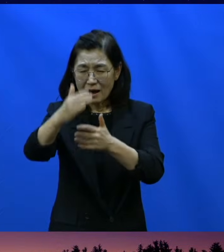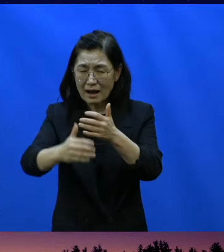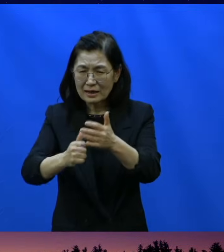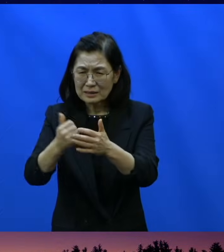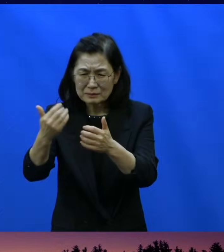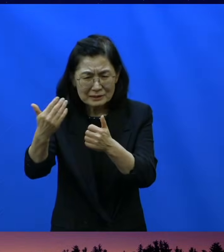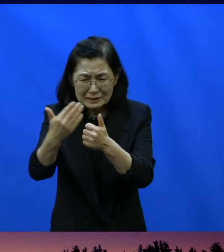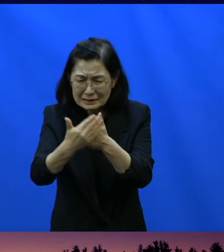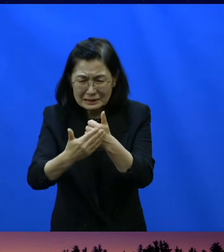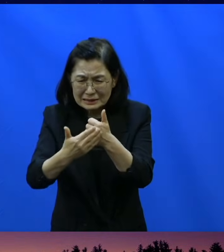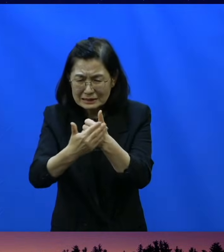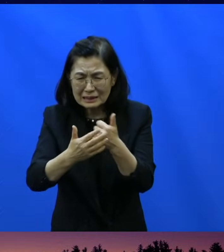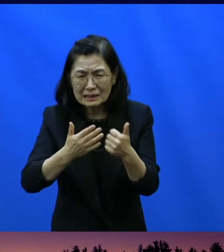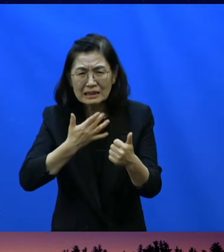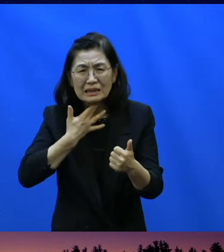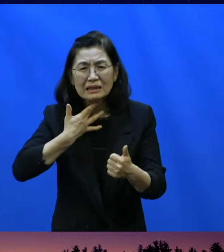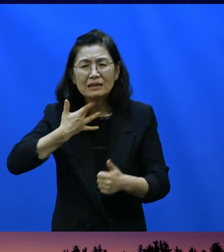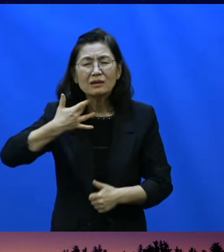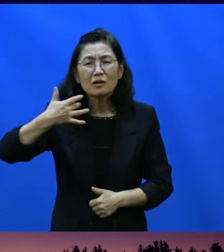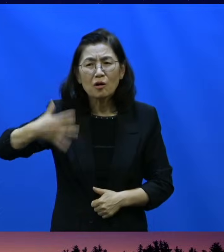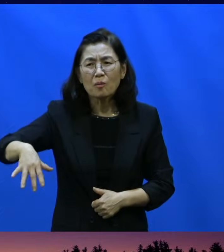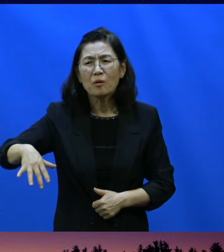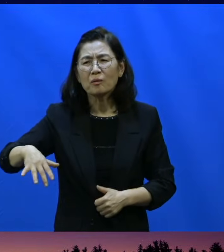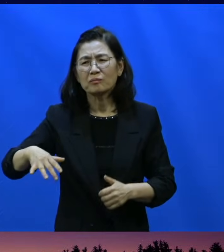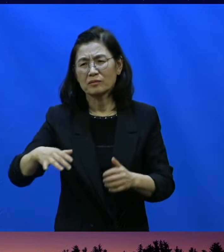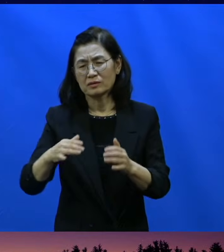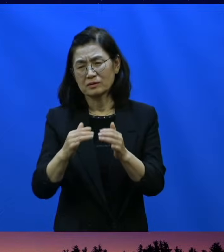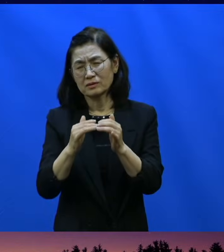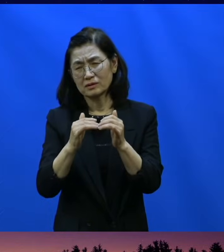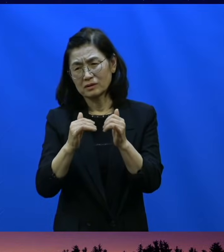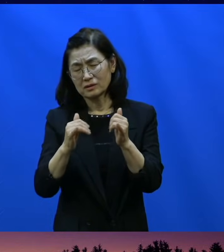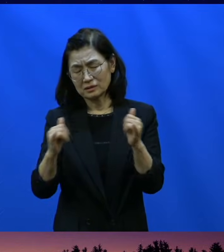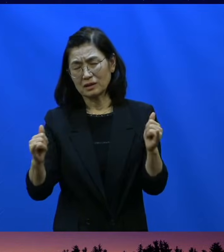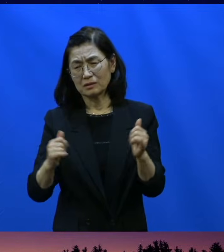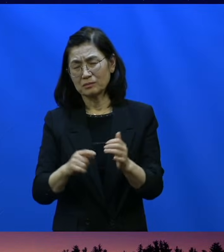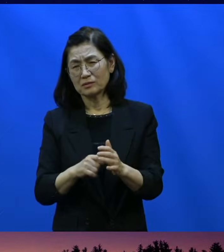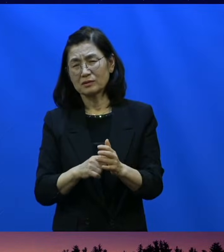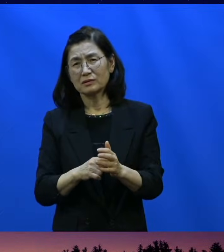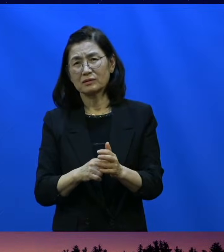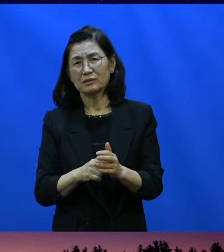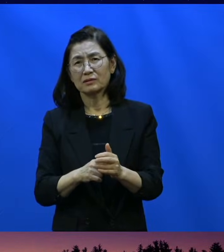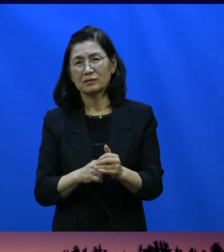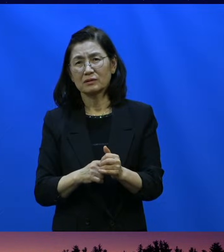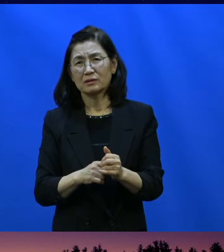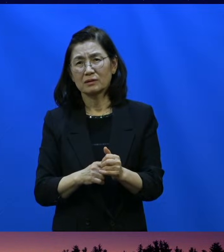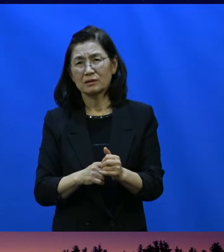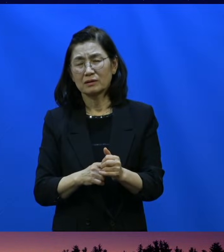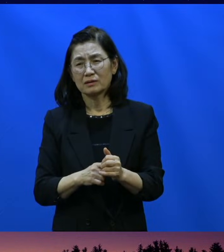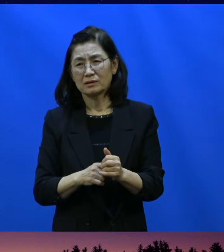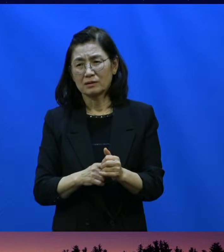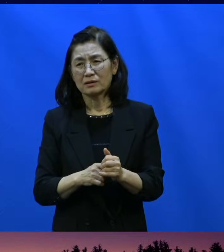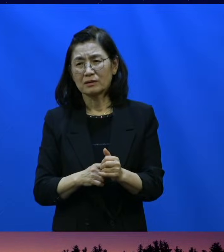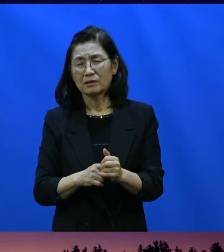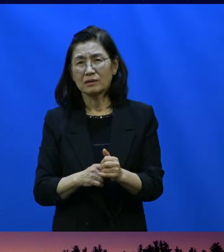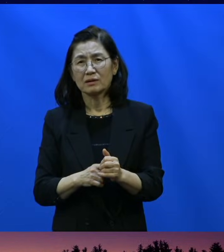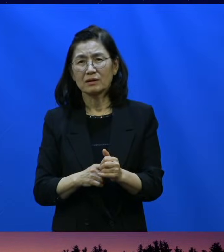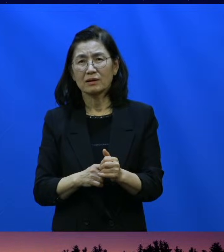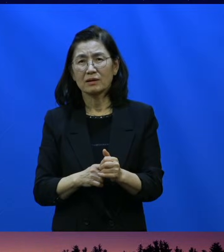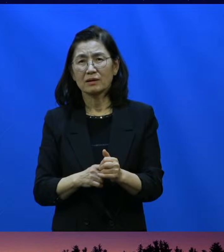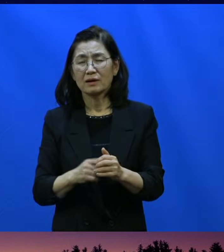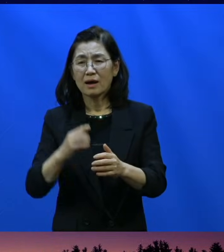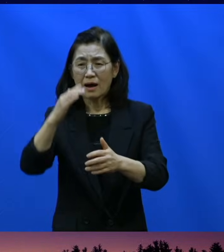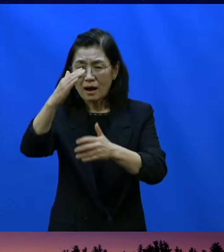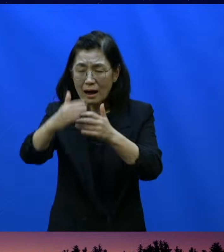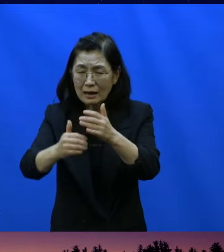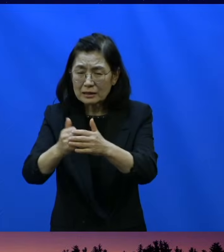전혀 온몸으로 온 영혼으로 사로잡히도록 깨달아 본 사람은 걱정할 게 하나도 없어요. 그 은혜가